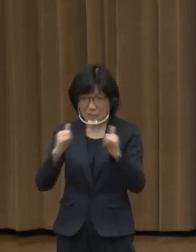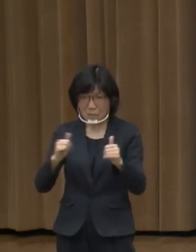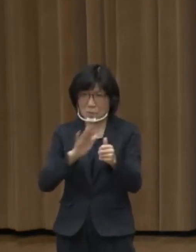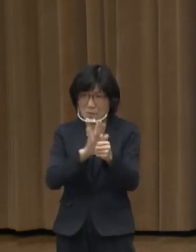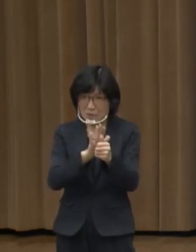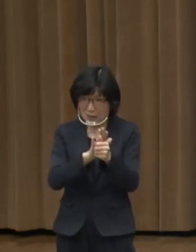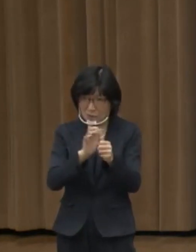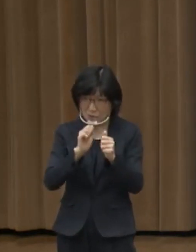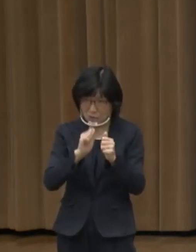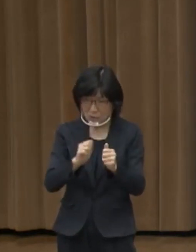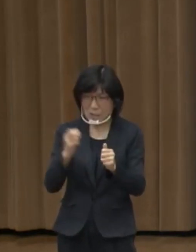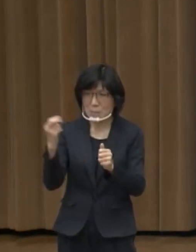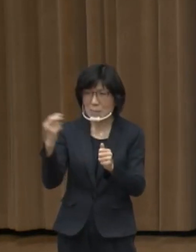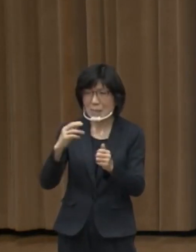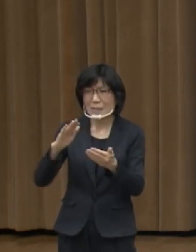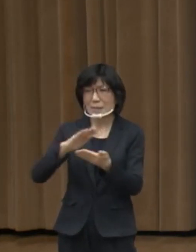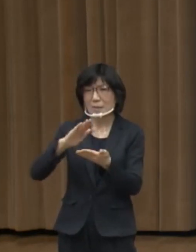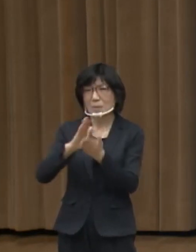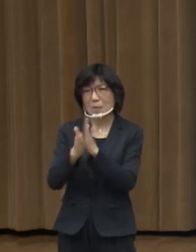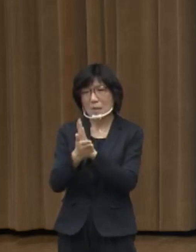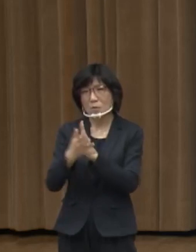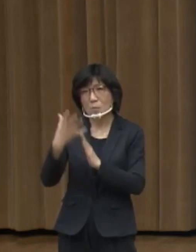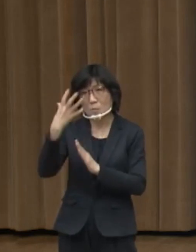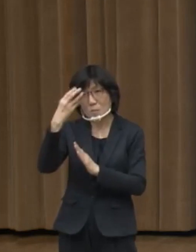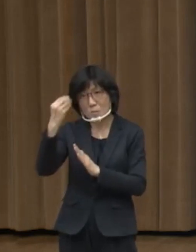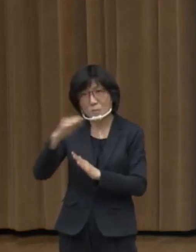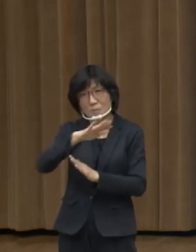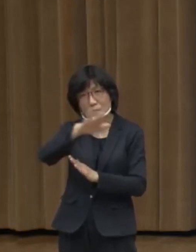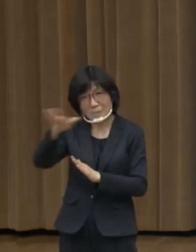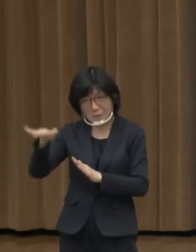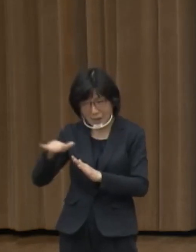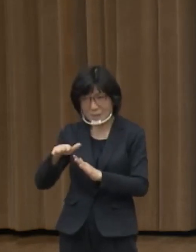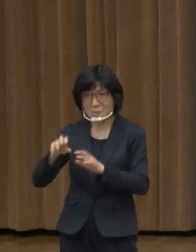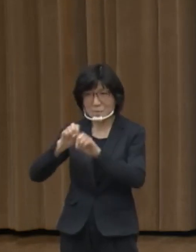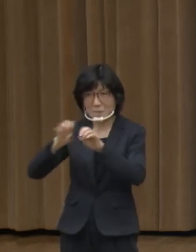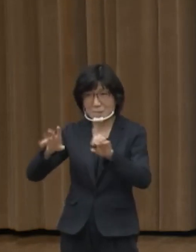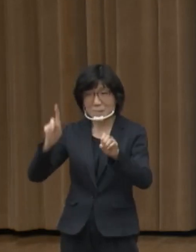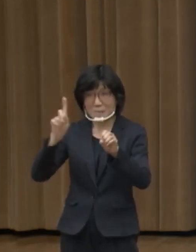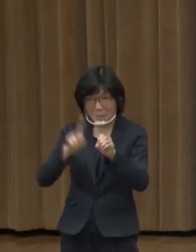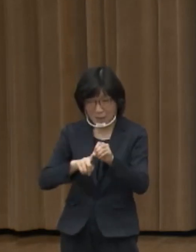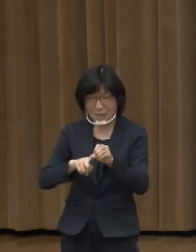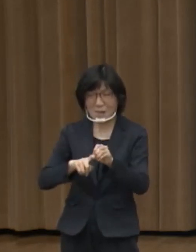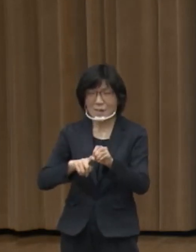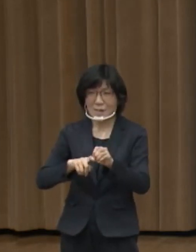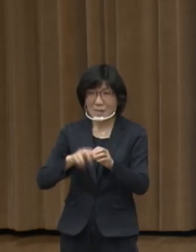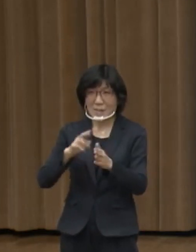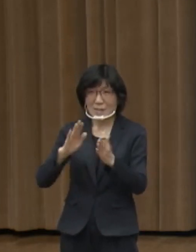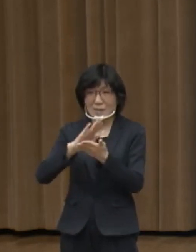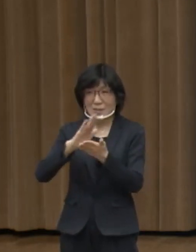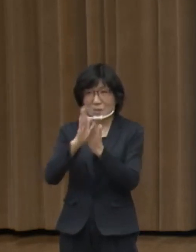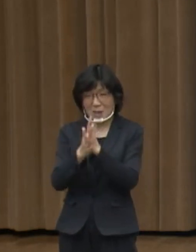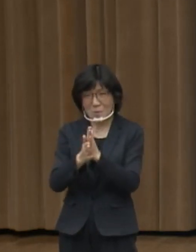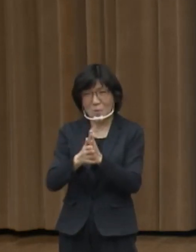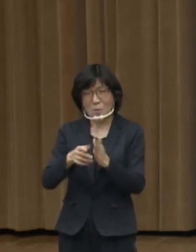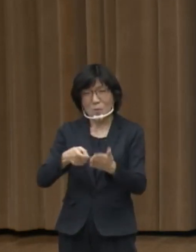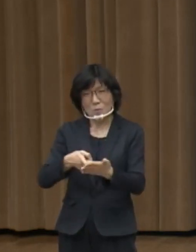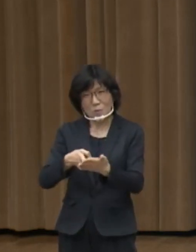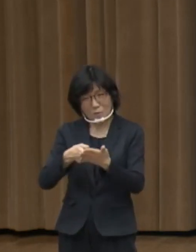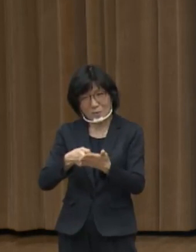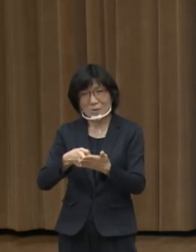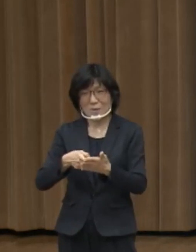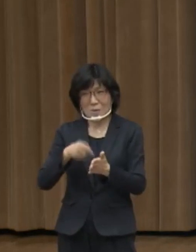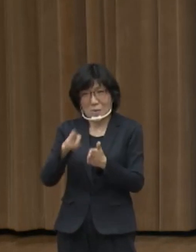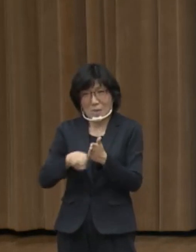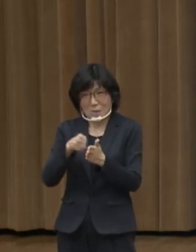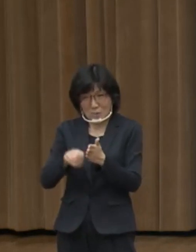本県の魅力を知っていただく契機とするため、埼玉県をお得に旅行できる2つの観光